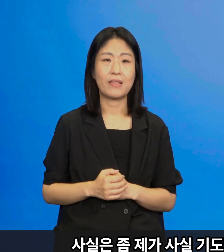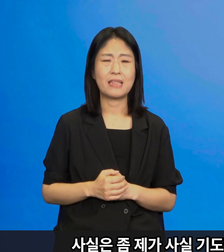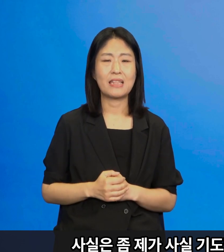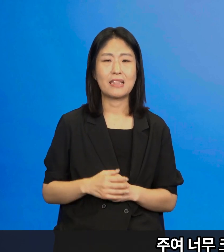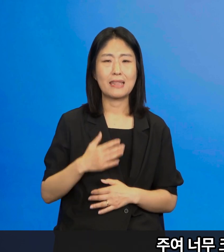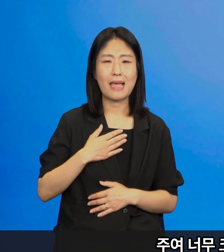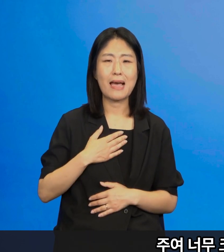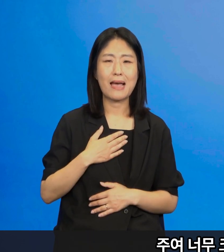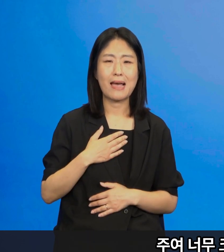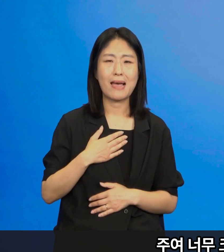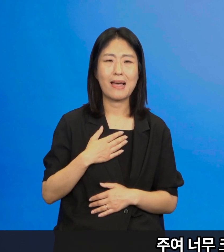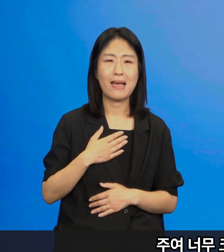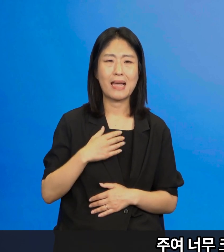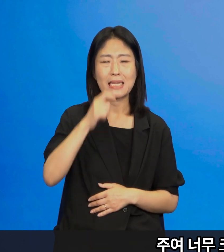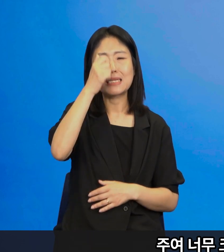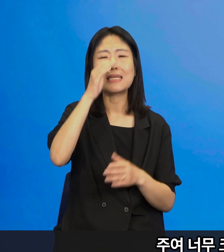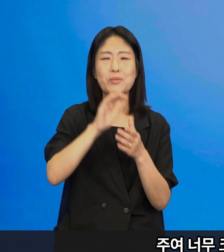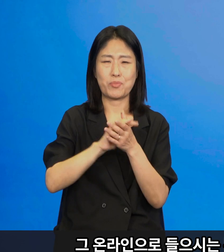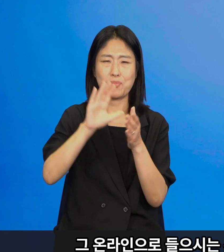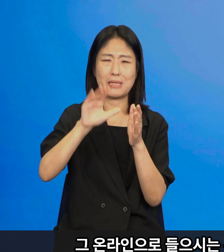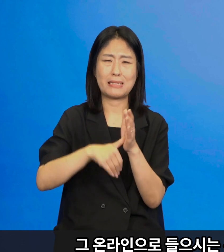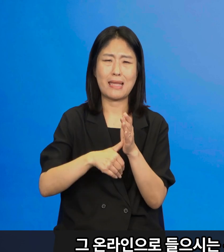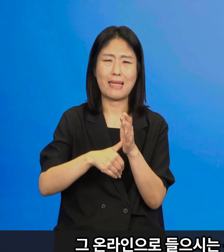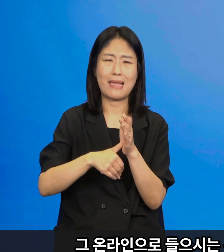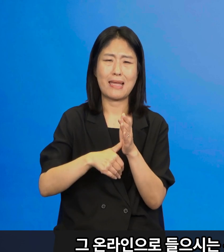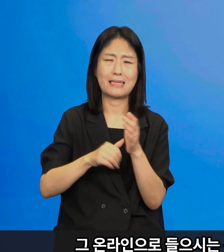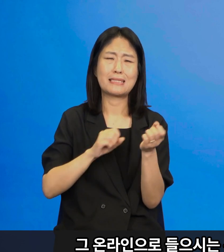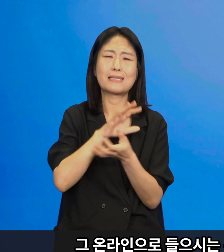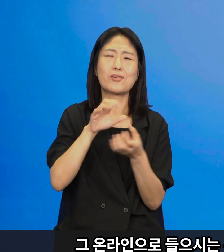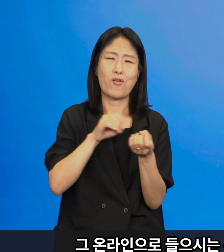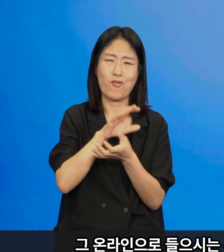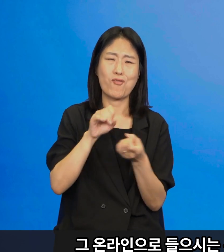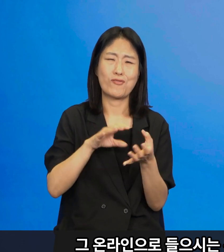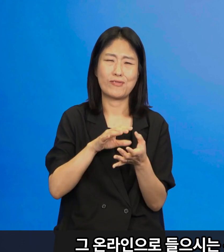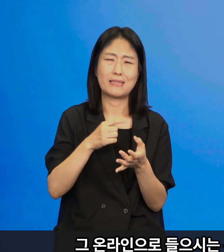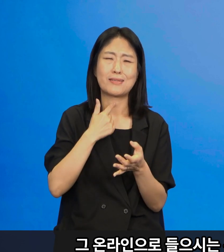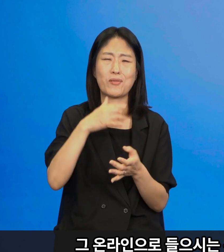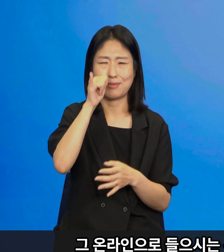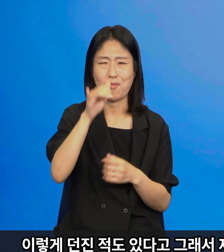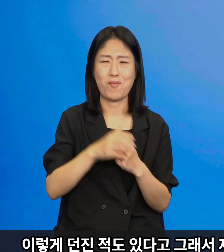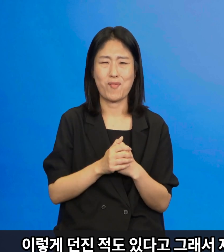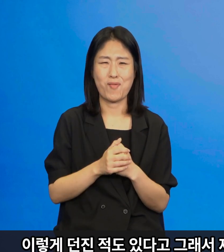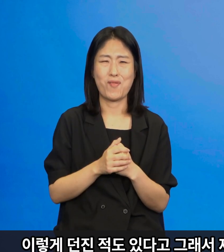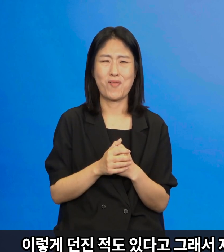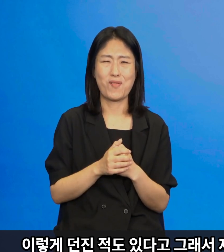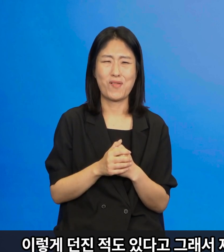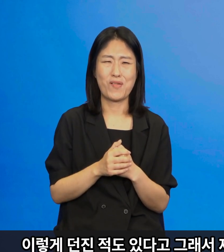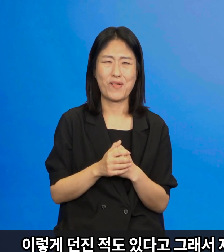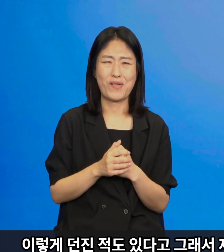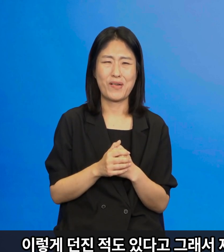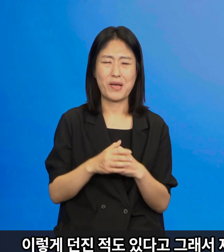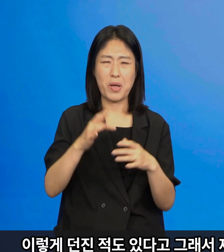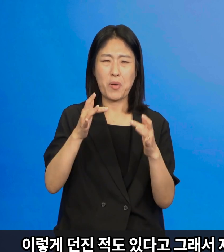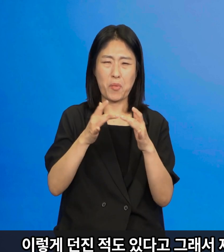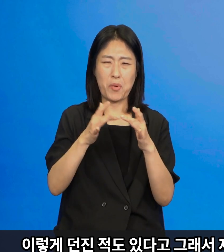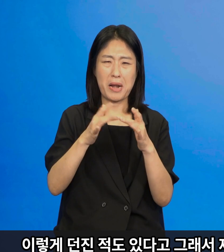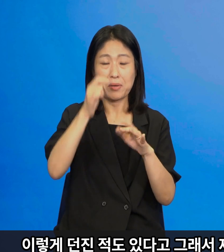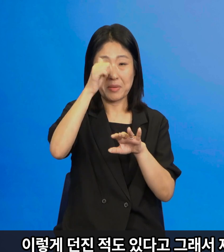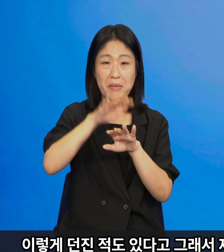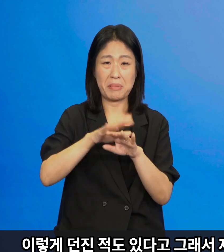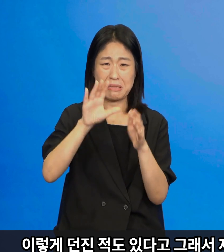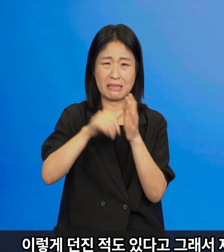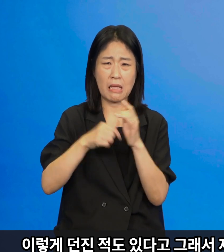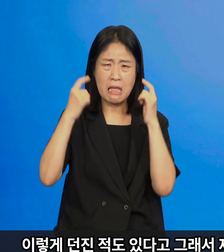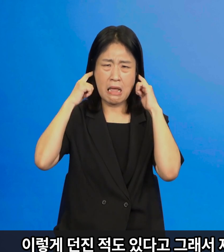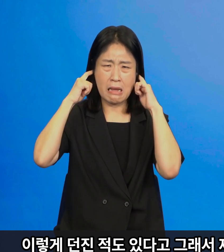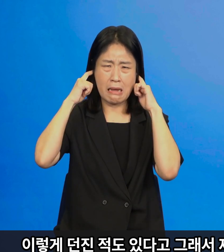시끄러운 목사입니다. 주여 너무 크게 질러가지고 그 온라인으로 들으시는 분들 중에 귀에 이어폰 껐다가 이렇게 던진 적도 있다고. 그래서